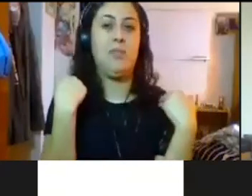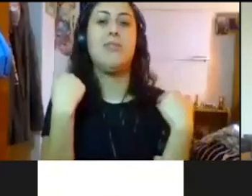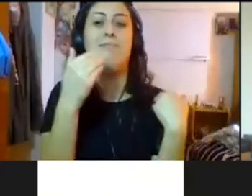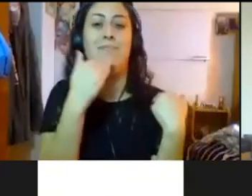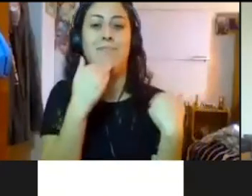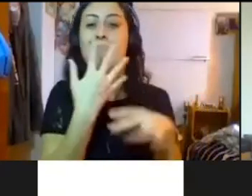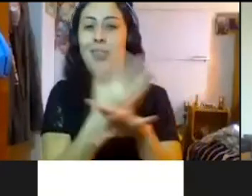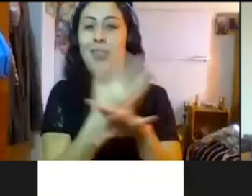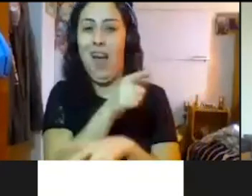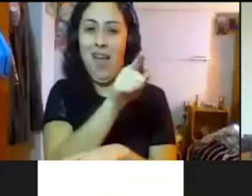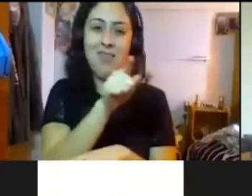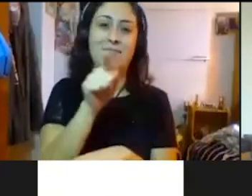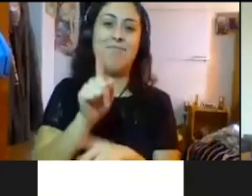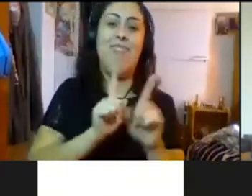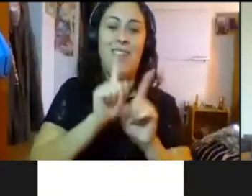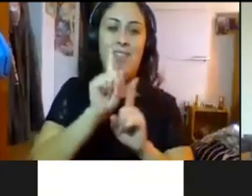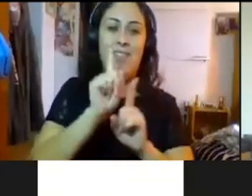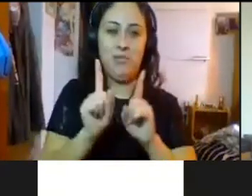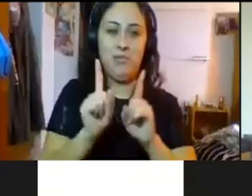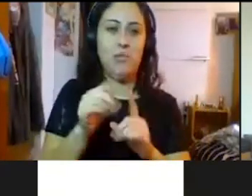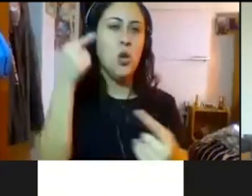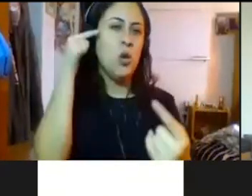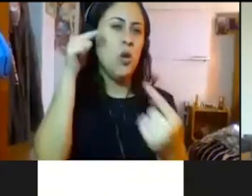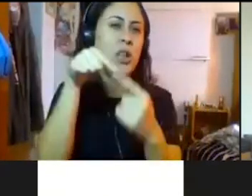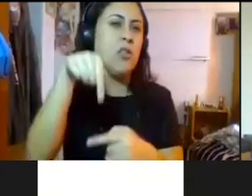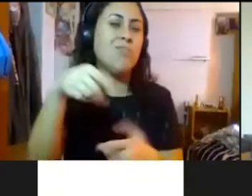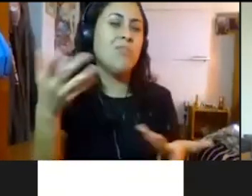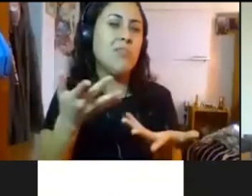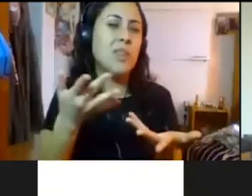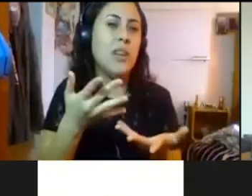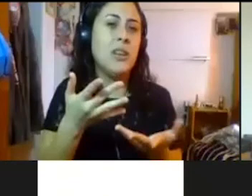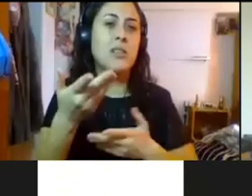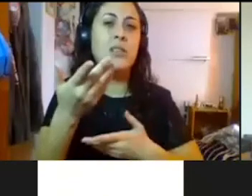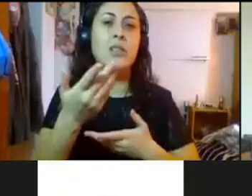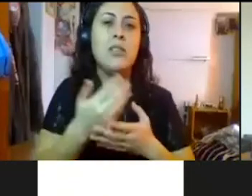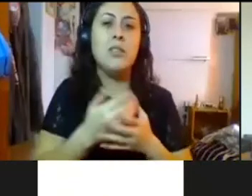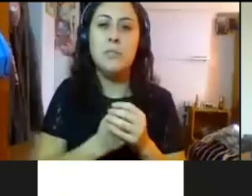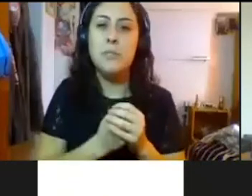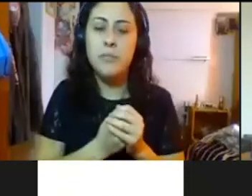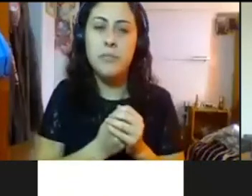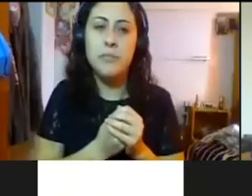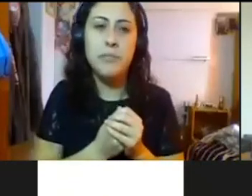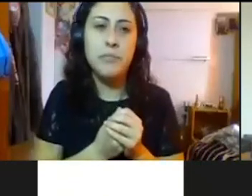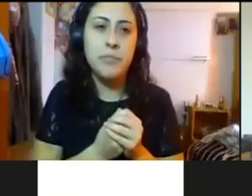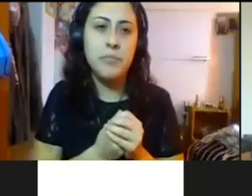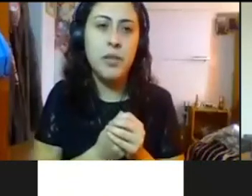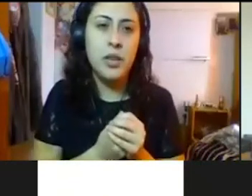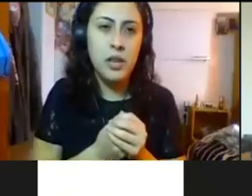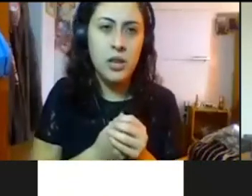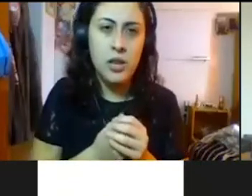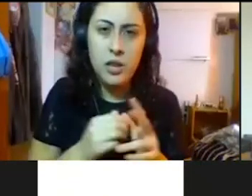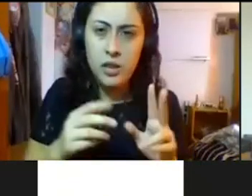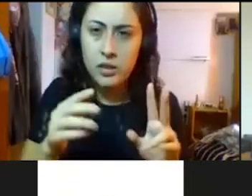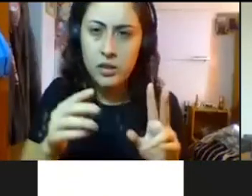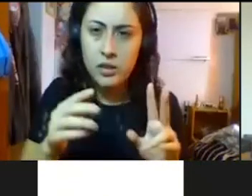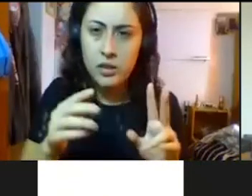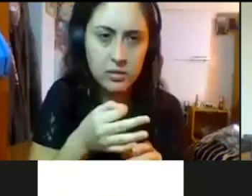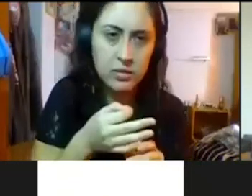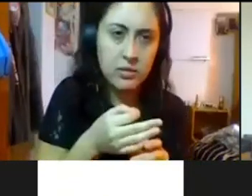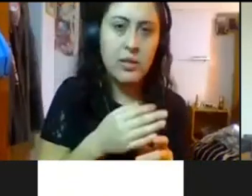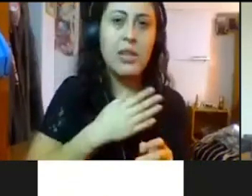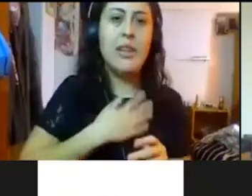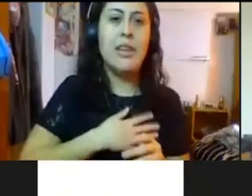asignaturas, donde el objetivo era describir nudos críticos que tensionan el concepto de identidad y el rol profesional de la educadora o